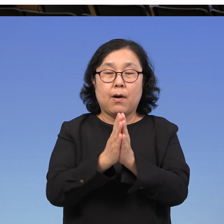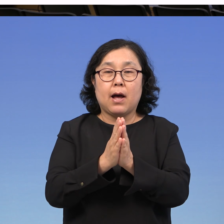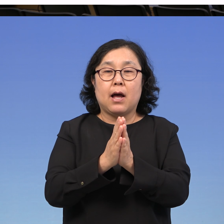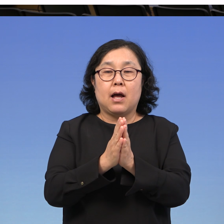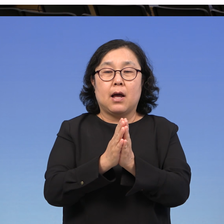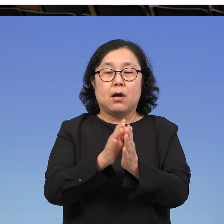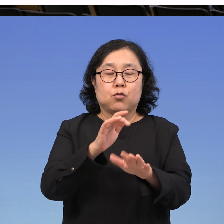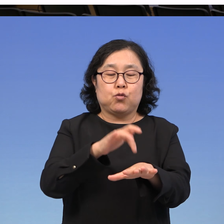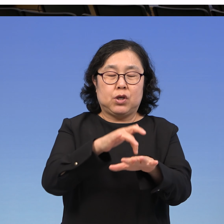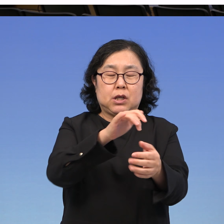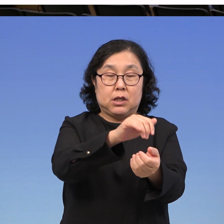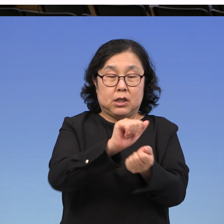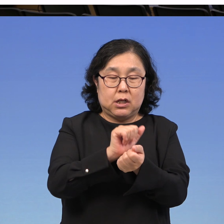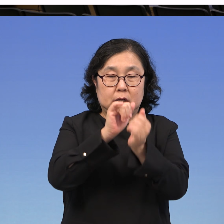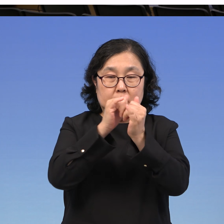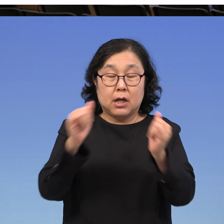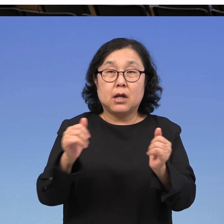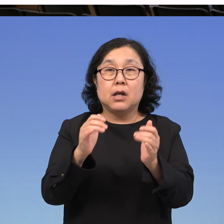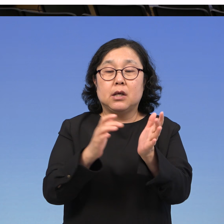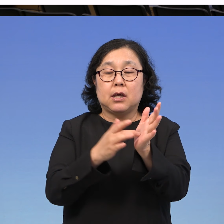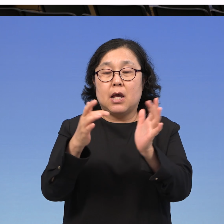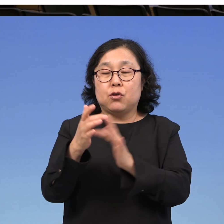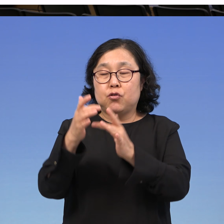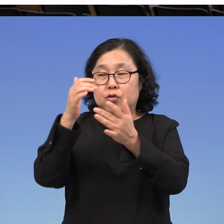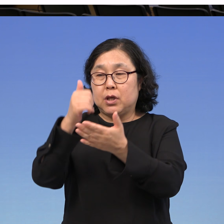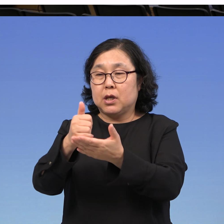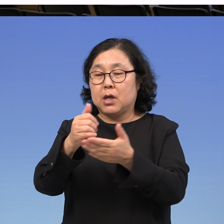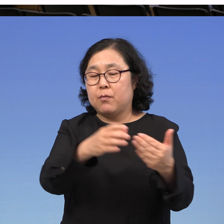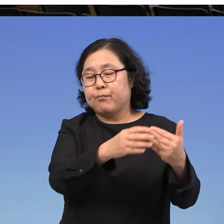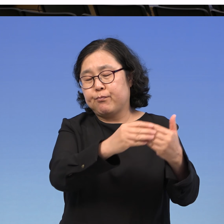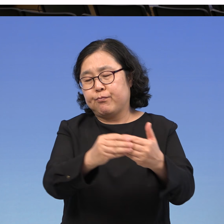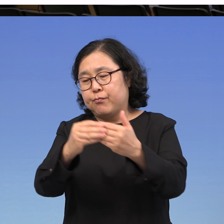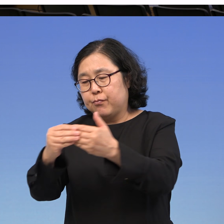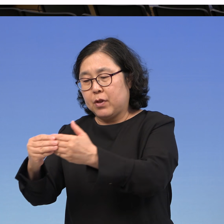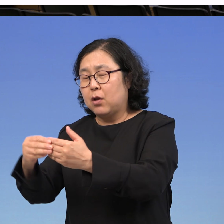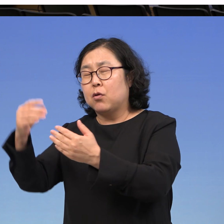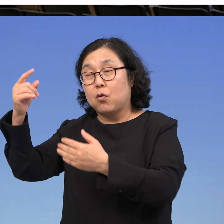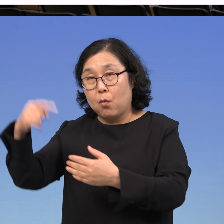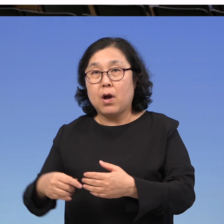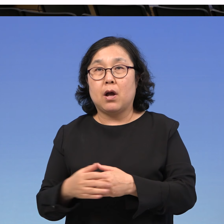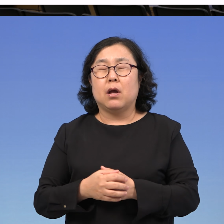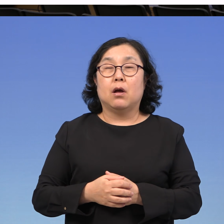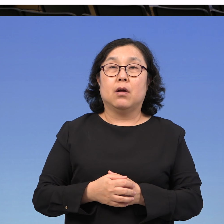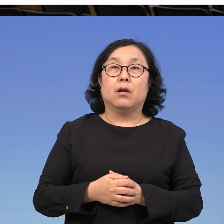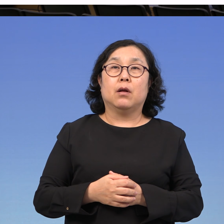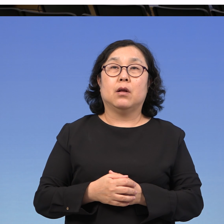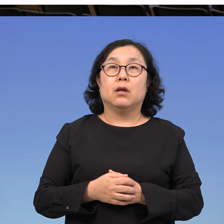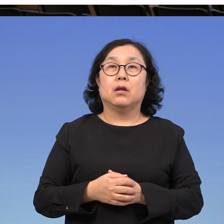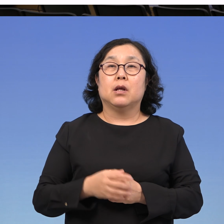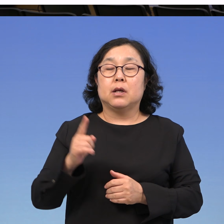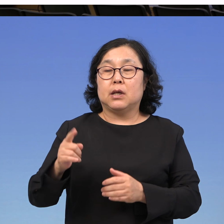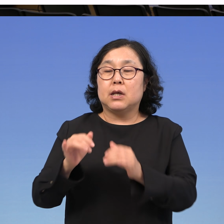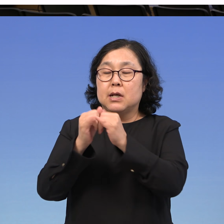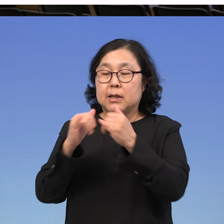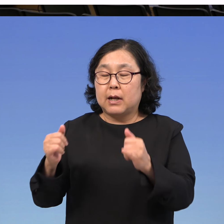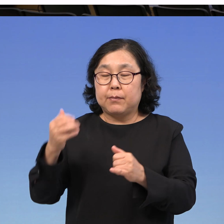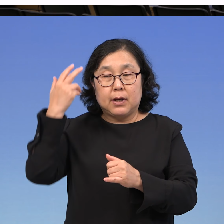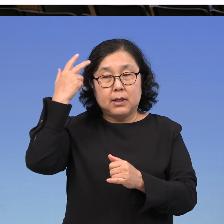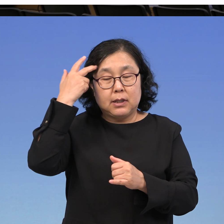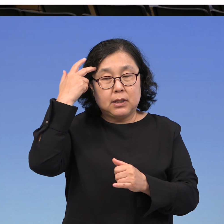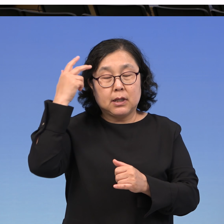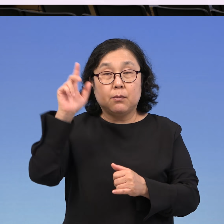데려온 2 여러분 지금 막 병자들을 데리고 오고 귀신들린 자를 예수님 곁에 리어는 이 사람들이